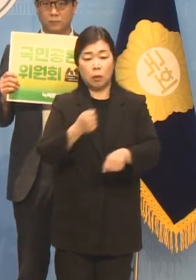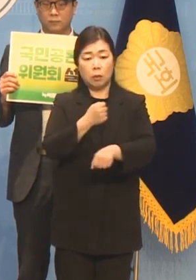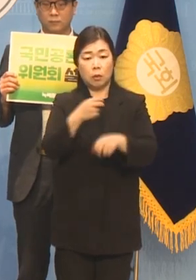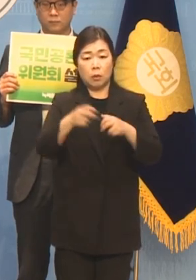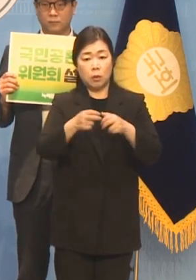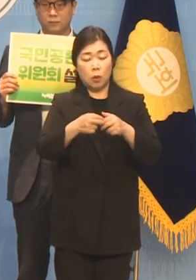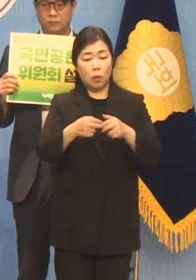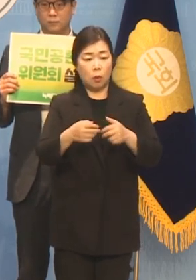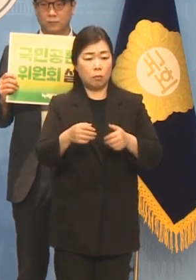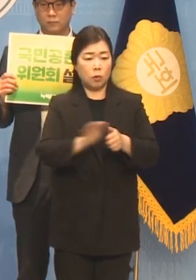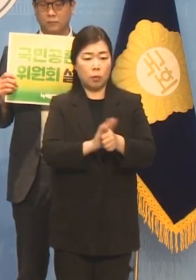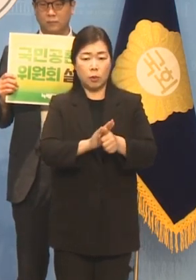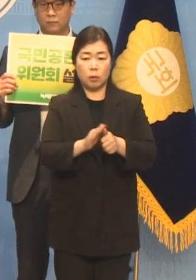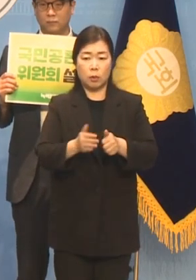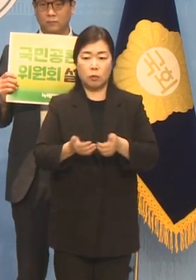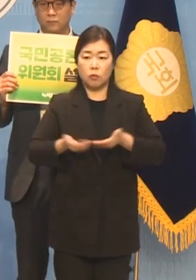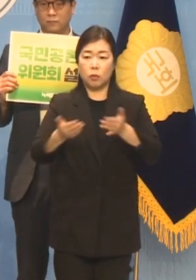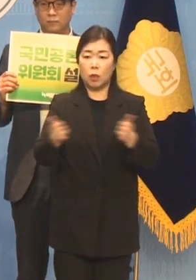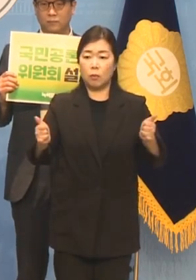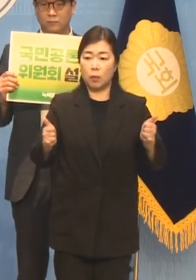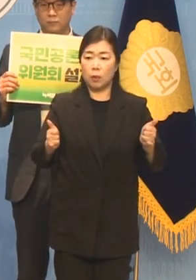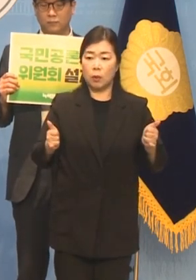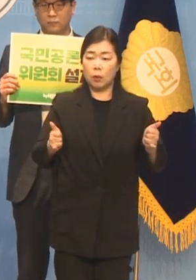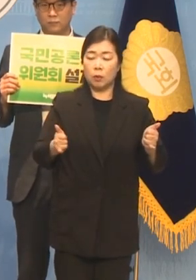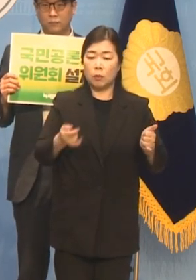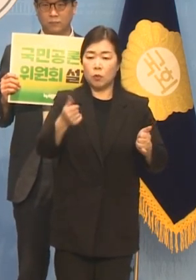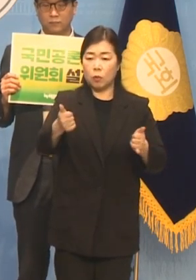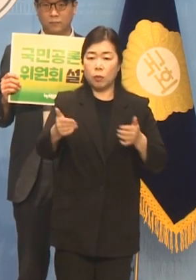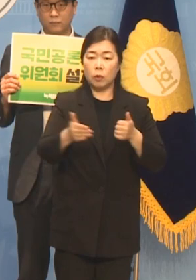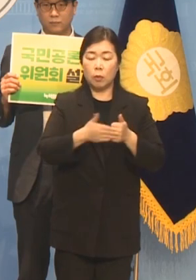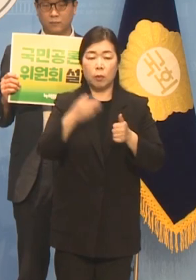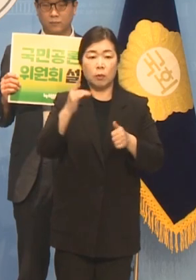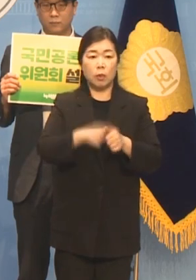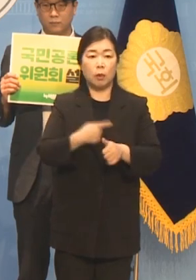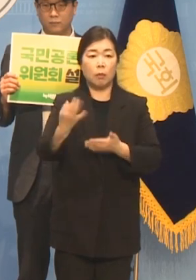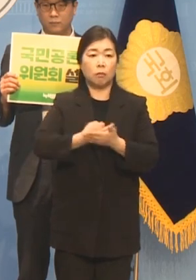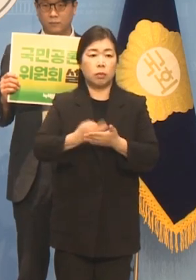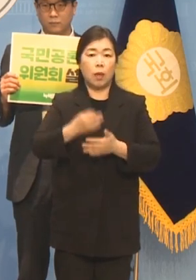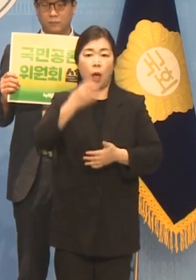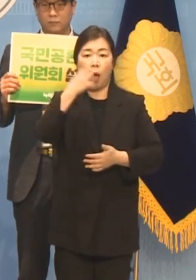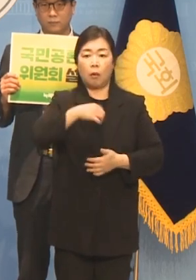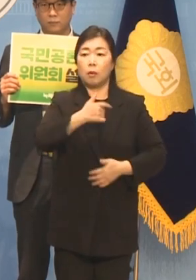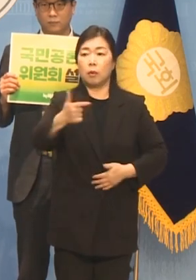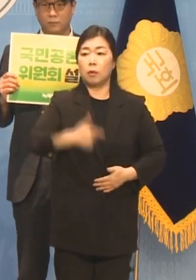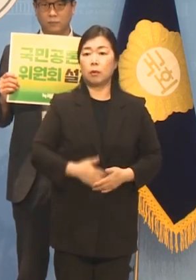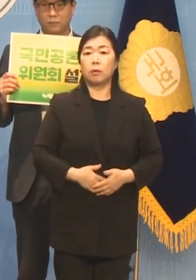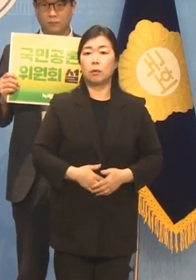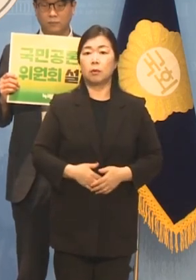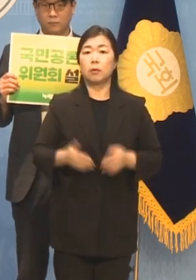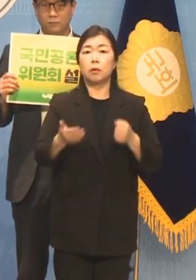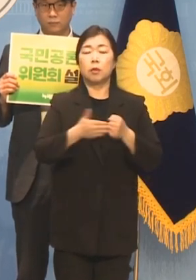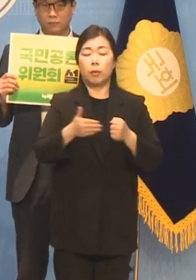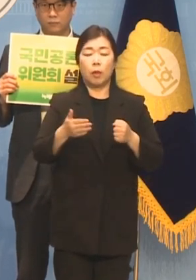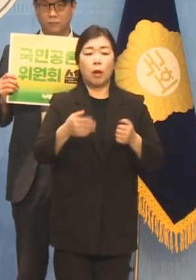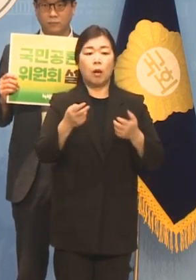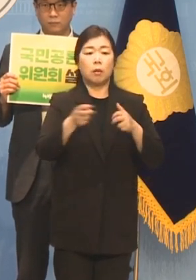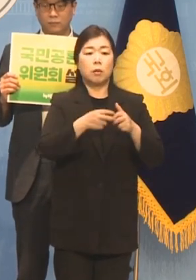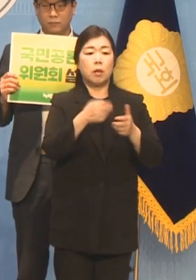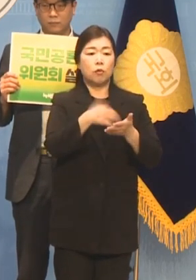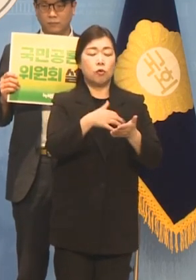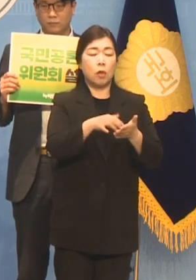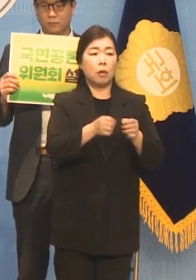의사들이 막대한 이익을 얻고 있다고 설명됩니다. 따라서 의사를 늘려야 하는 것은 상식입니다.